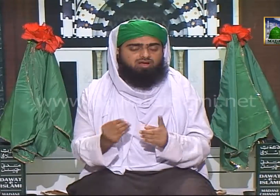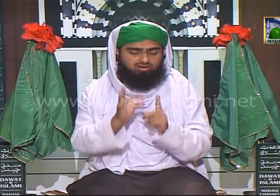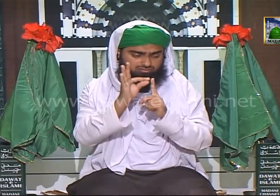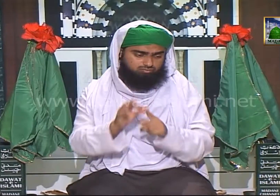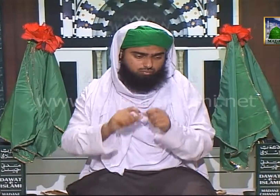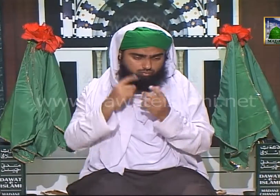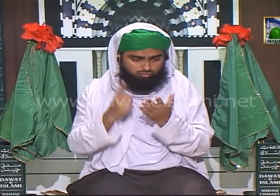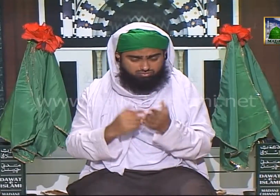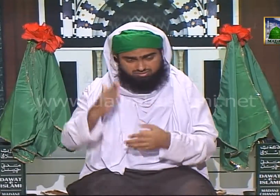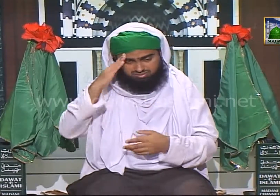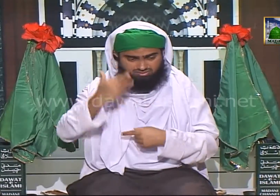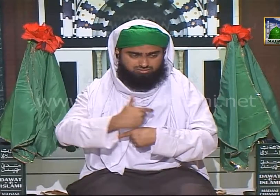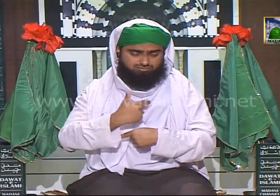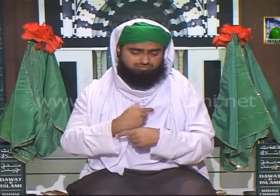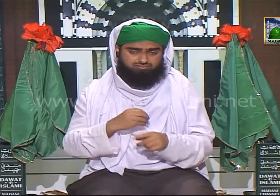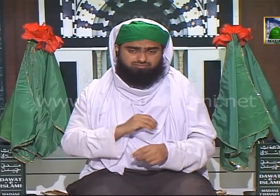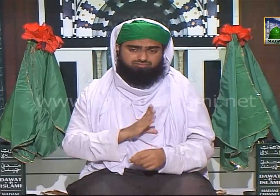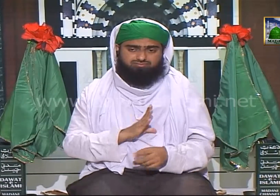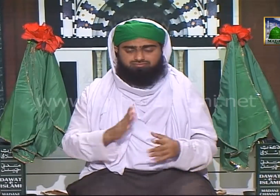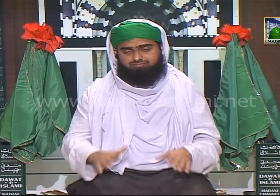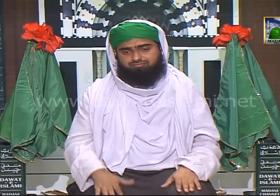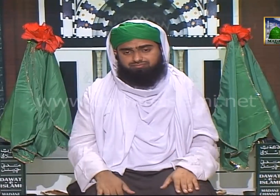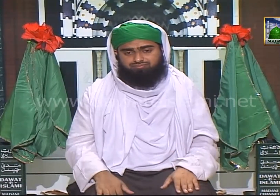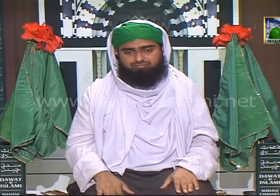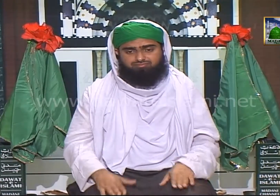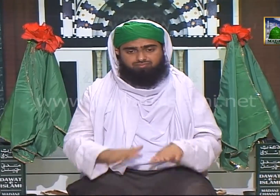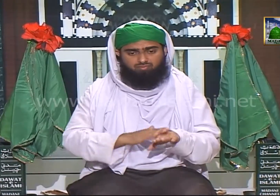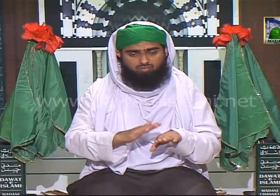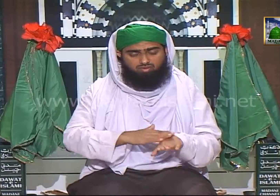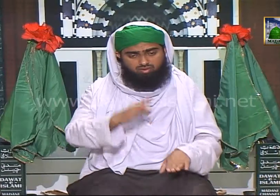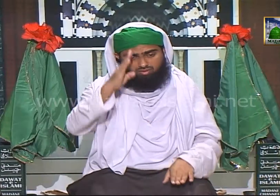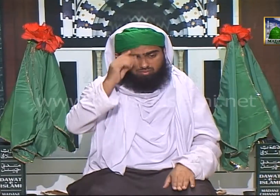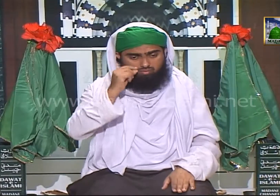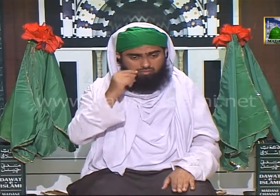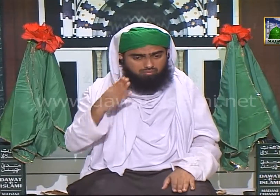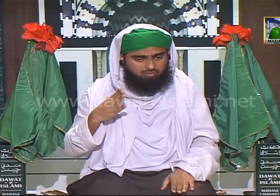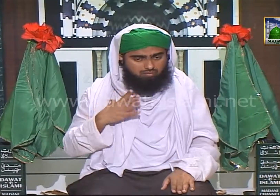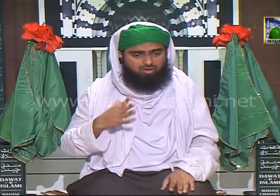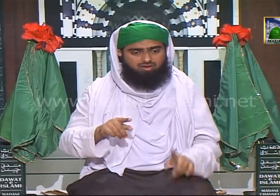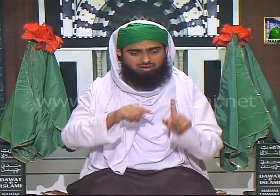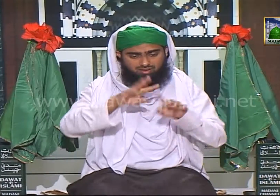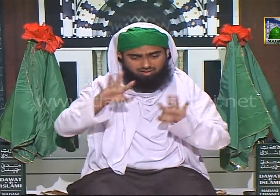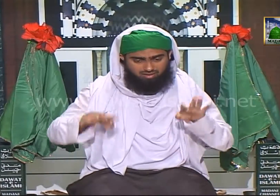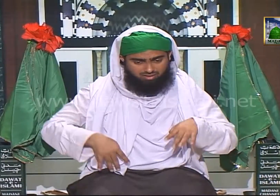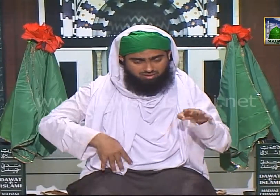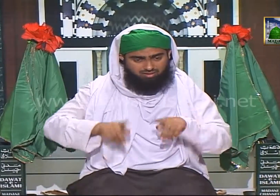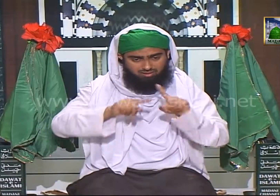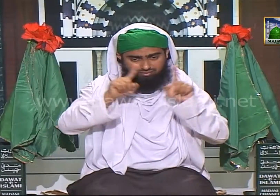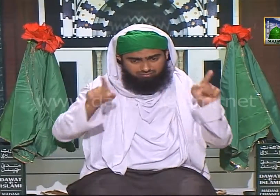صحیح ہے, لگی ہوئی. تو میرے پیارے صحیح بھائیوں, بہرحال یہ کہ بازاروں میں رہ کر, گلیوں میں رہ کر, دکانوں پہ رہ کر ملازمتیں کر